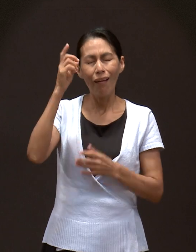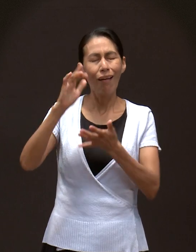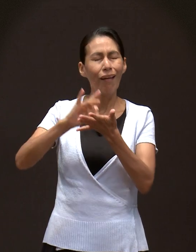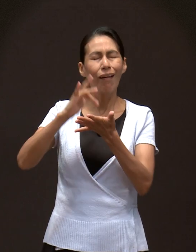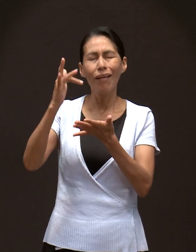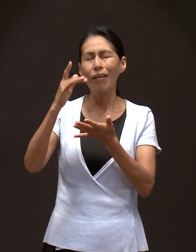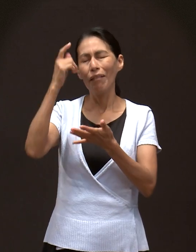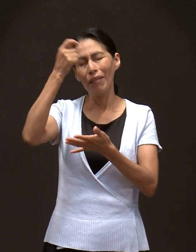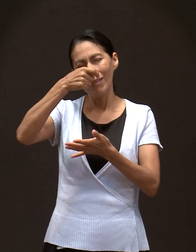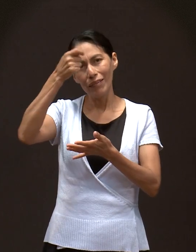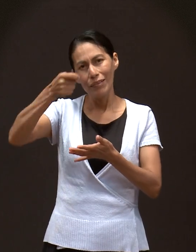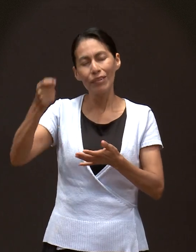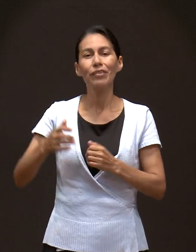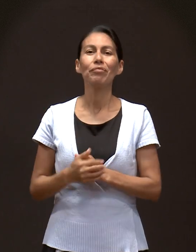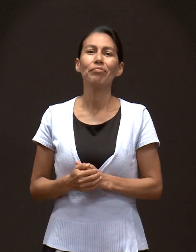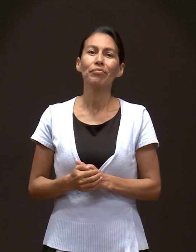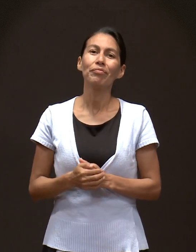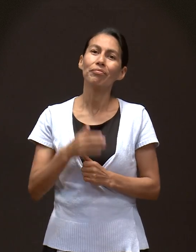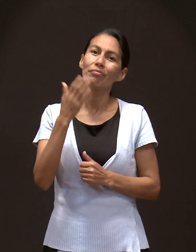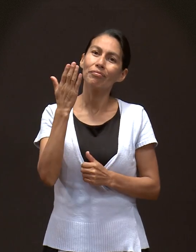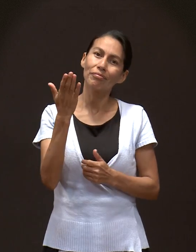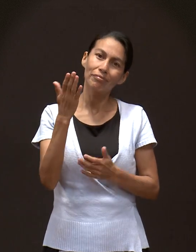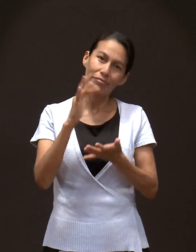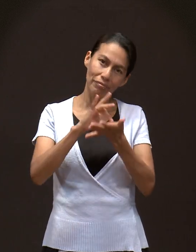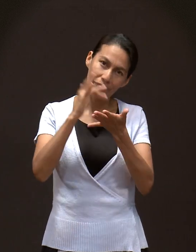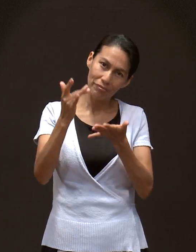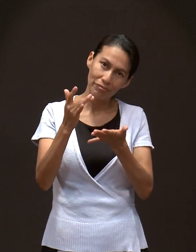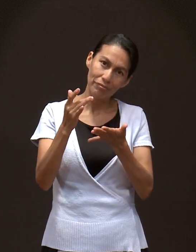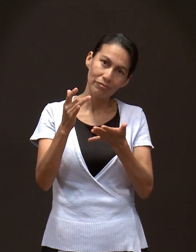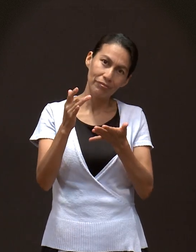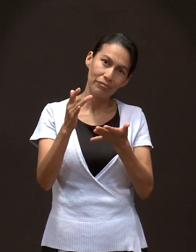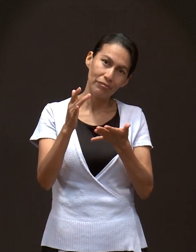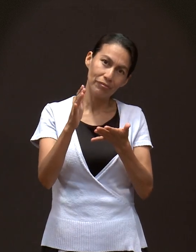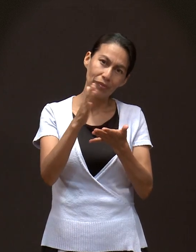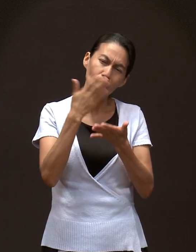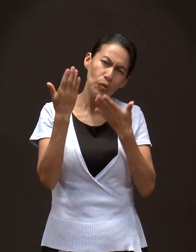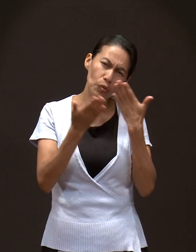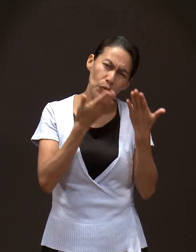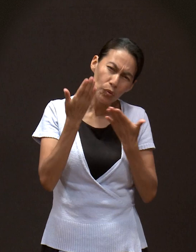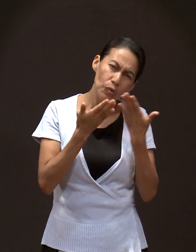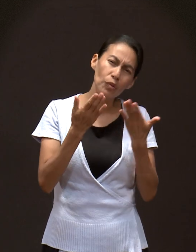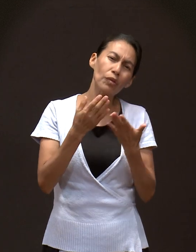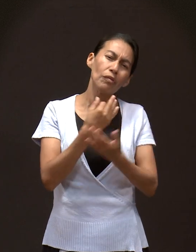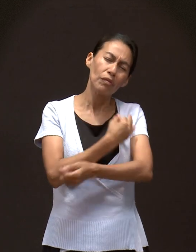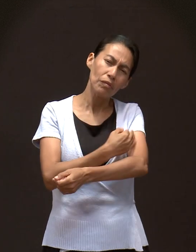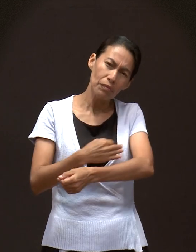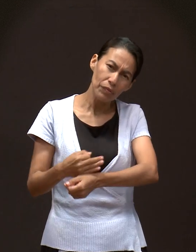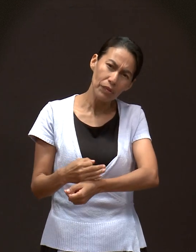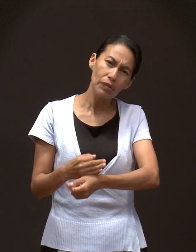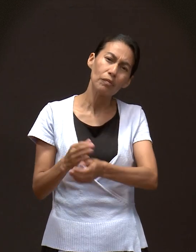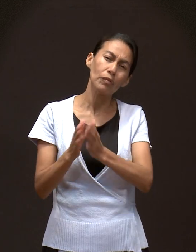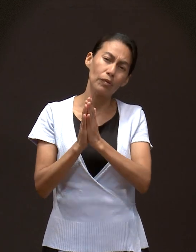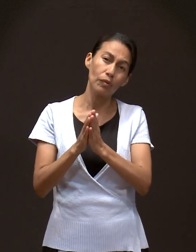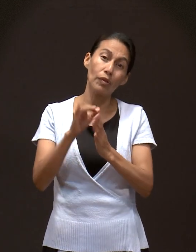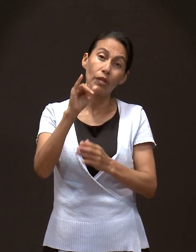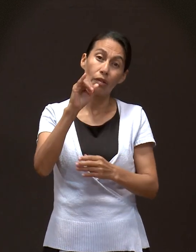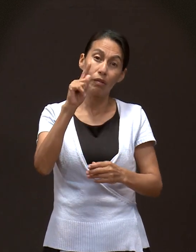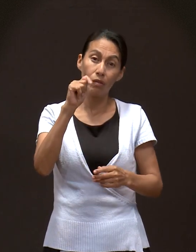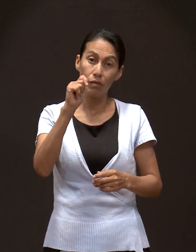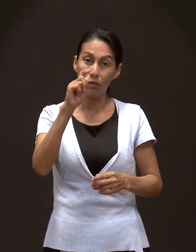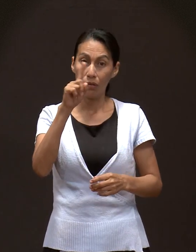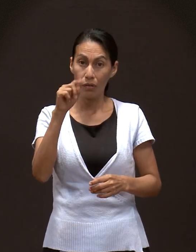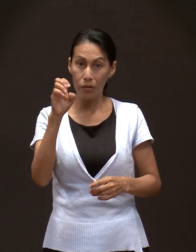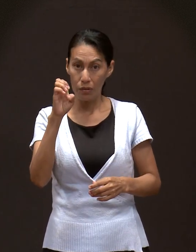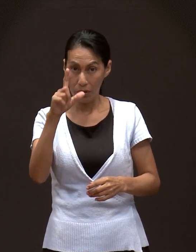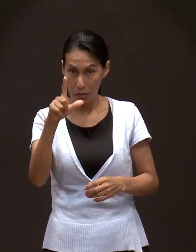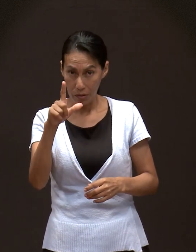bendiciones. Amén. Pido oración por Itzel, por sus estudios y su vida espiritual. También por mi familia. Vamos a estar